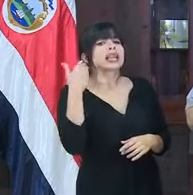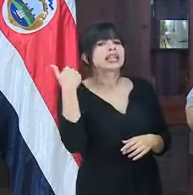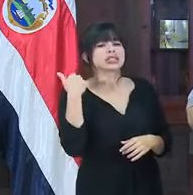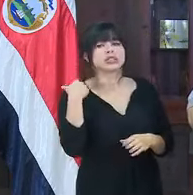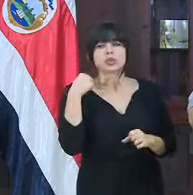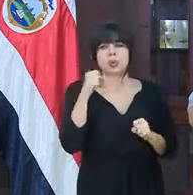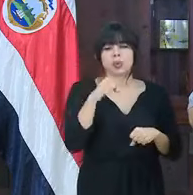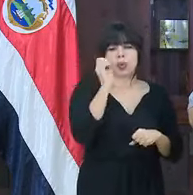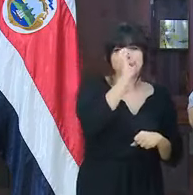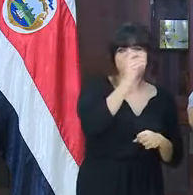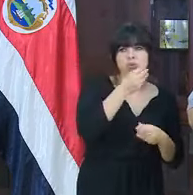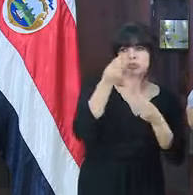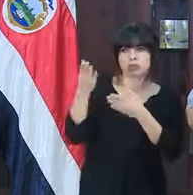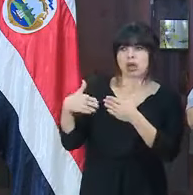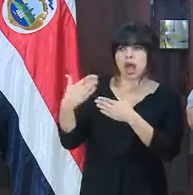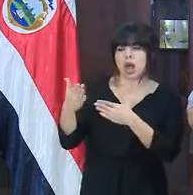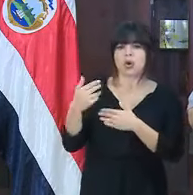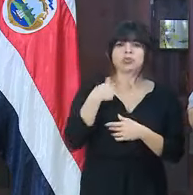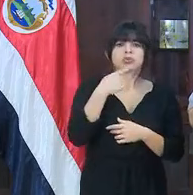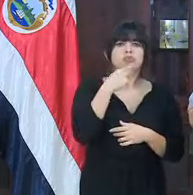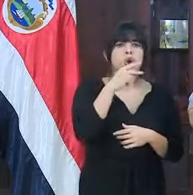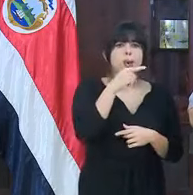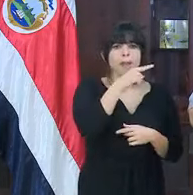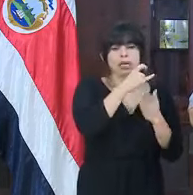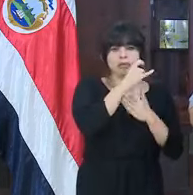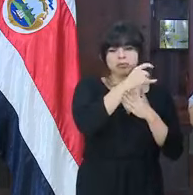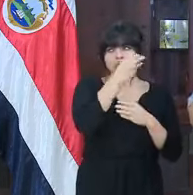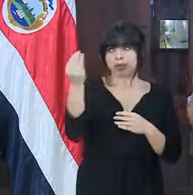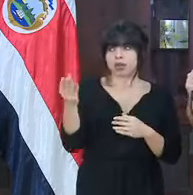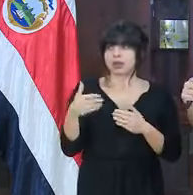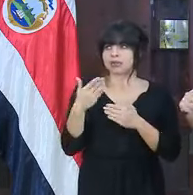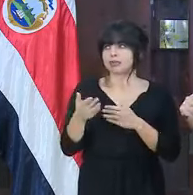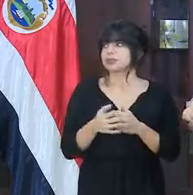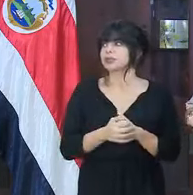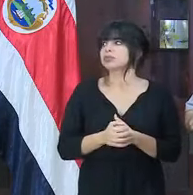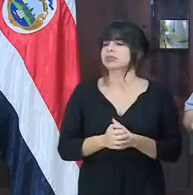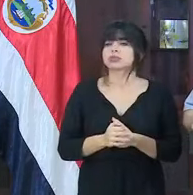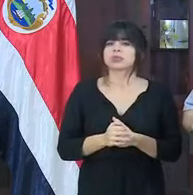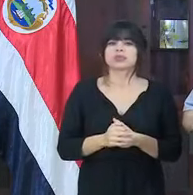Se lo puedo dar ahora con mucho gusto, que aquí le digo al compañero que se lo facilite.